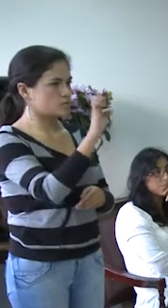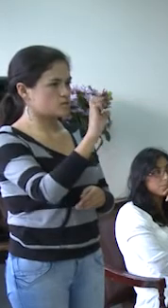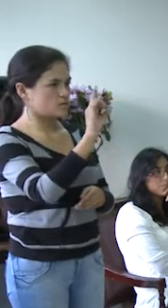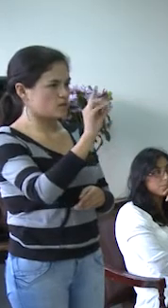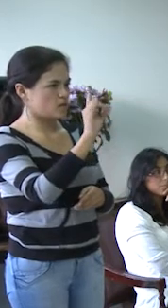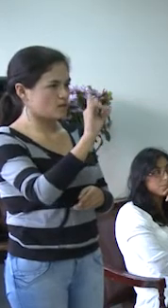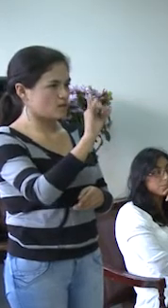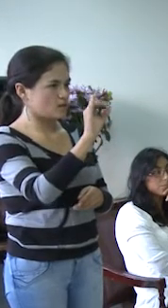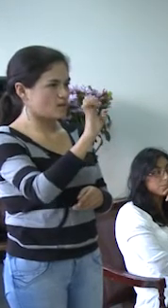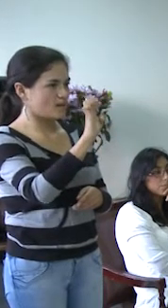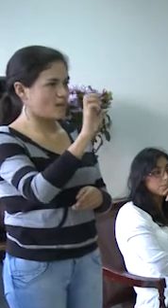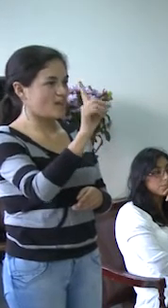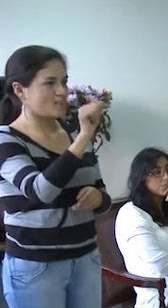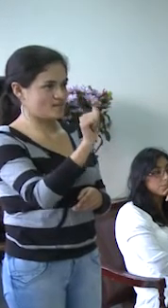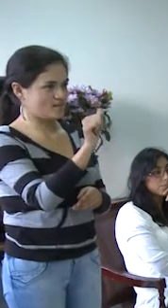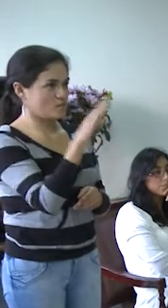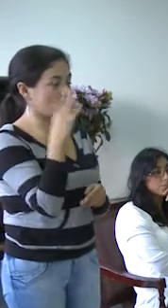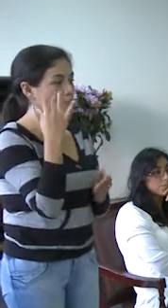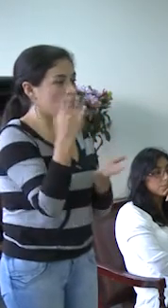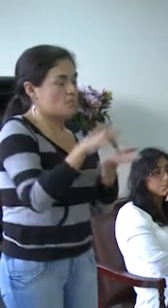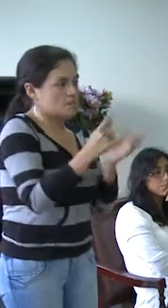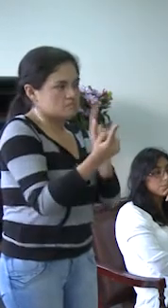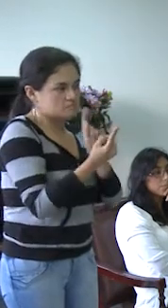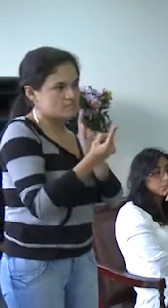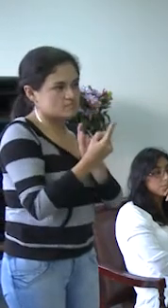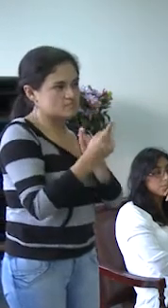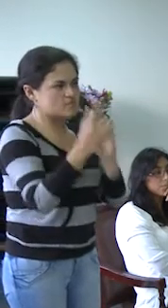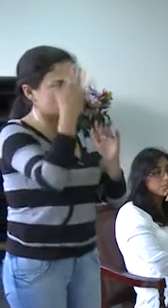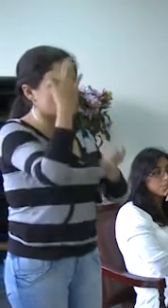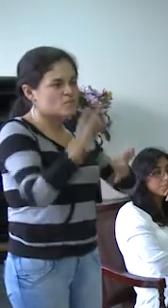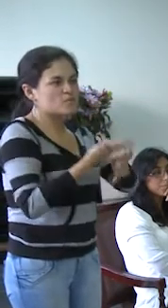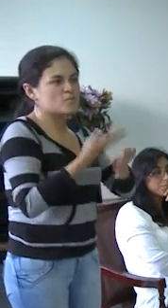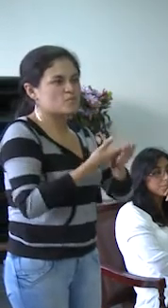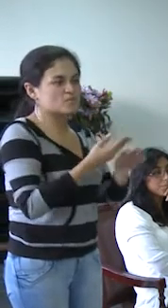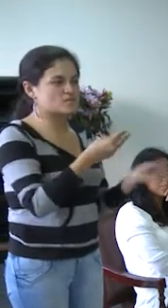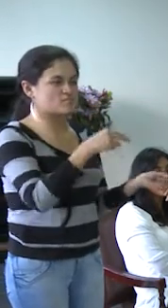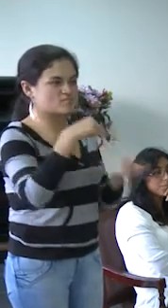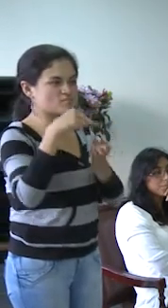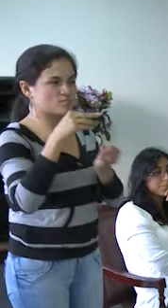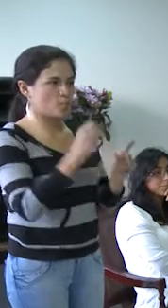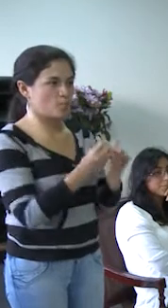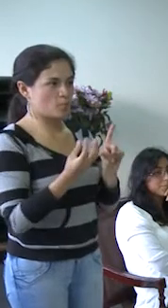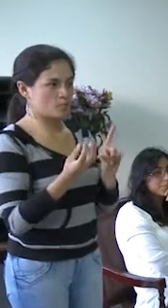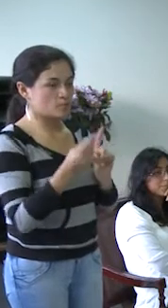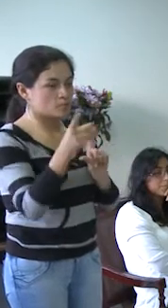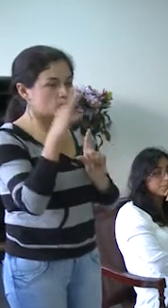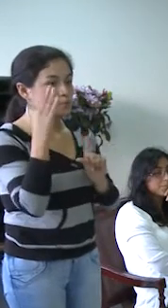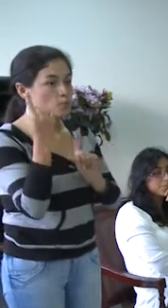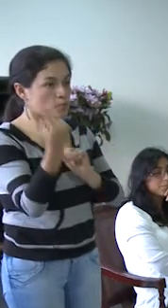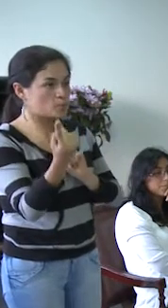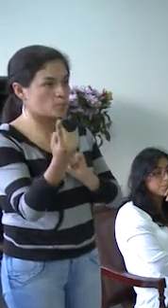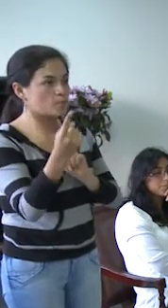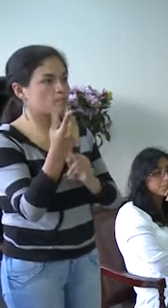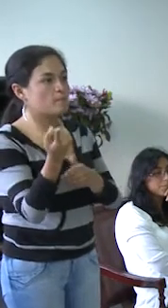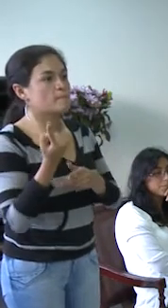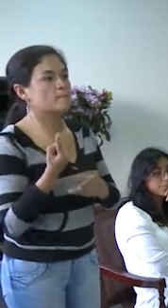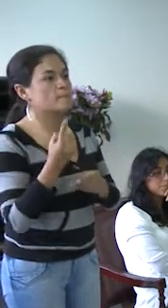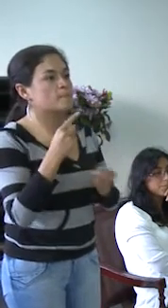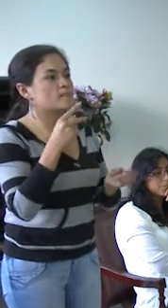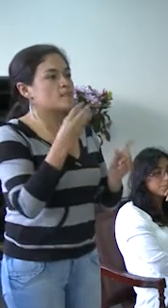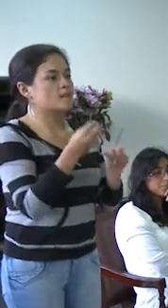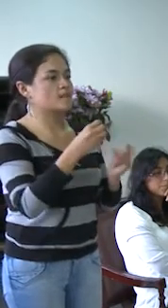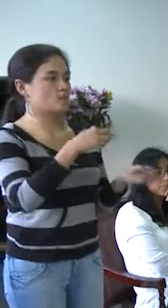¿De dónde surge esta propuesta? De una confluencia que hubo entre él, que venía de la educación